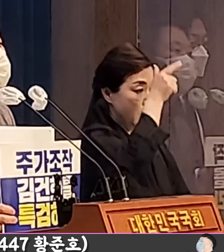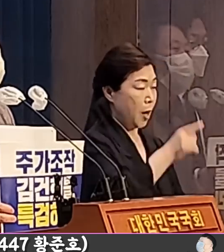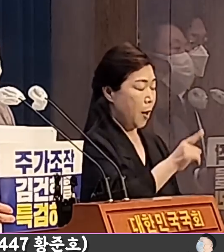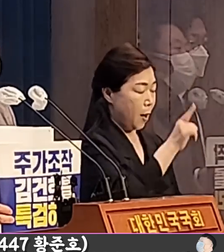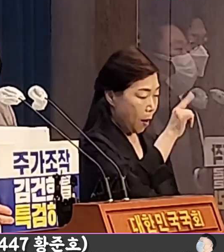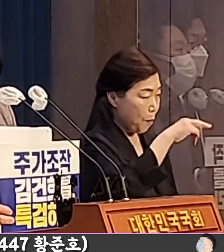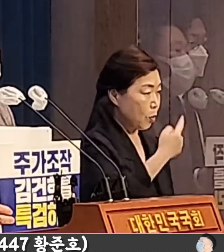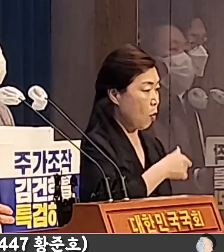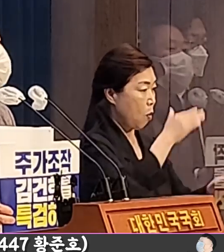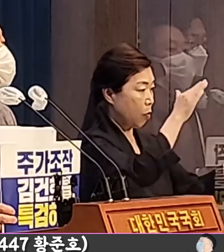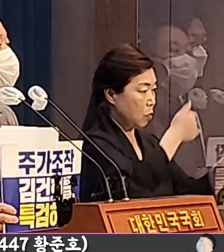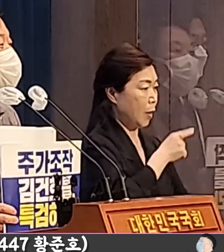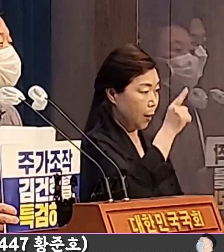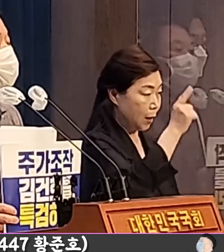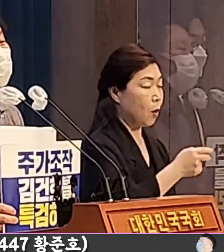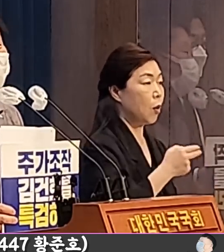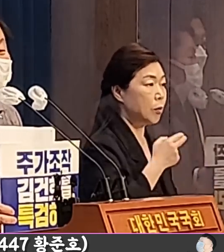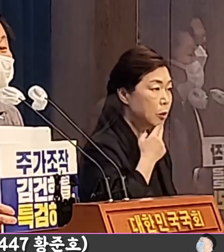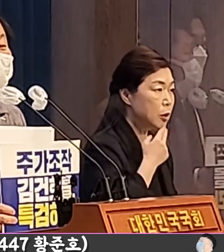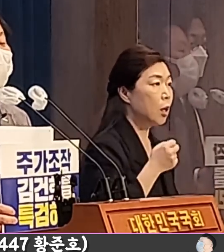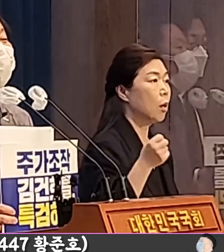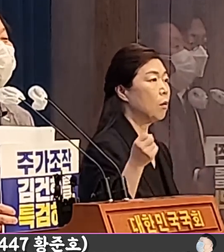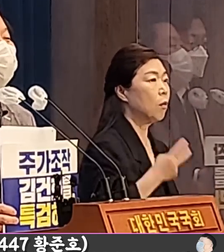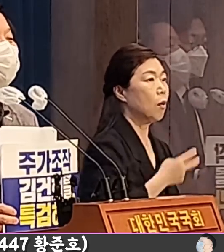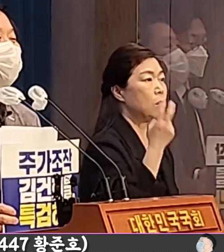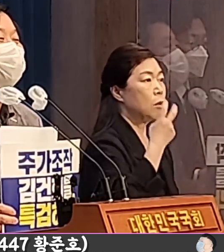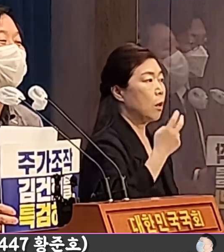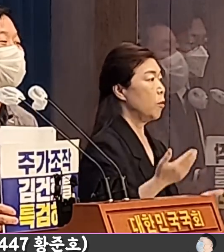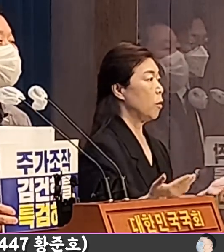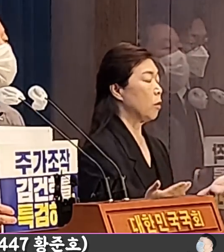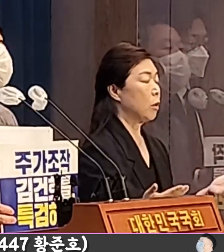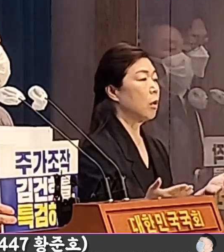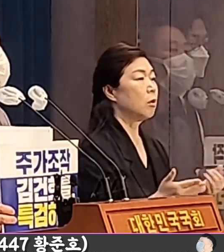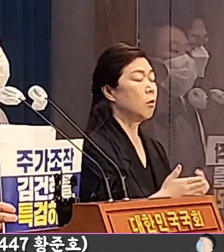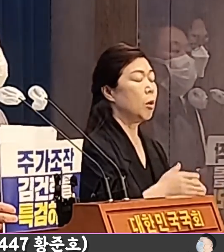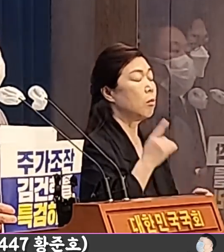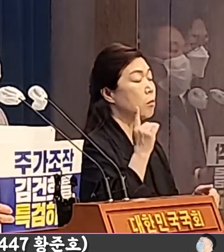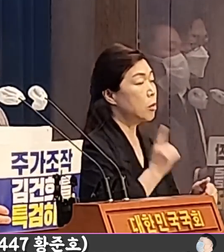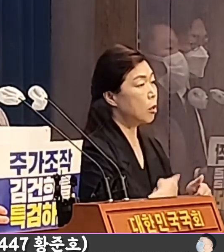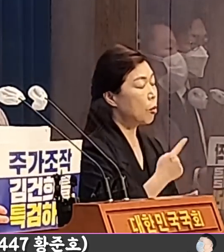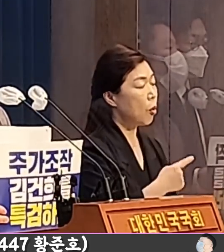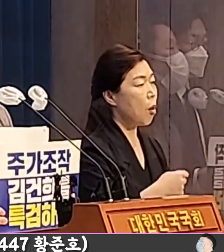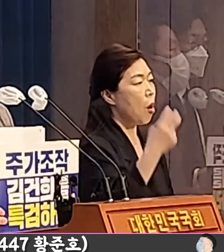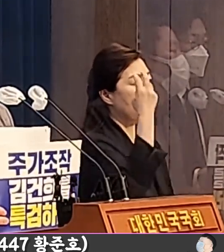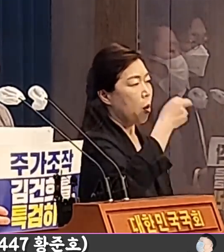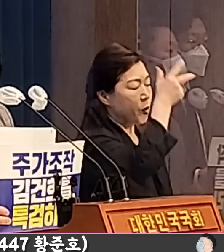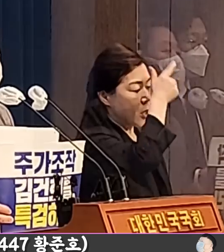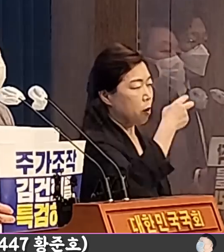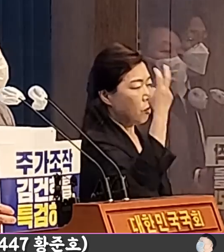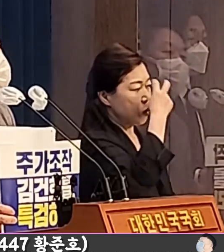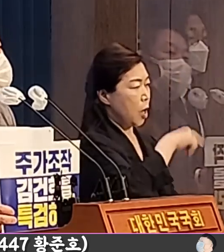소환도 없이 전혀 제대로 수사를 하지 않았어요. 그러니까 많은 국민들이 검찰은 수사권을 행사할 자격도